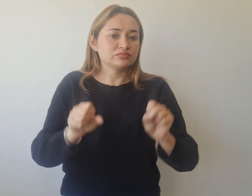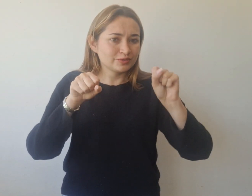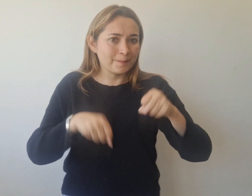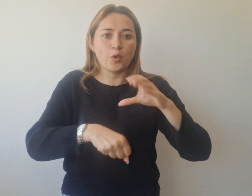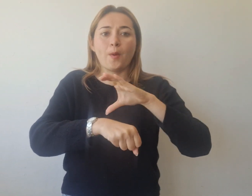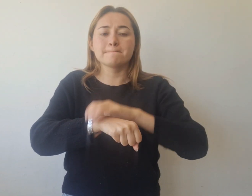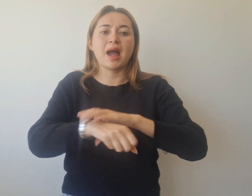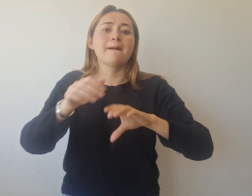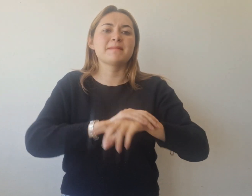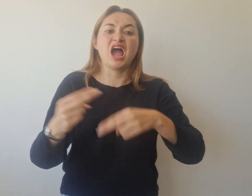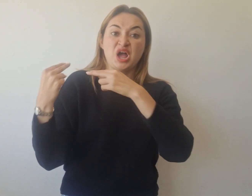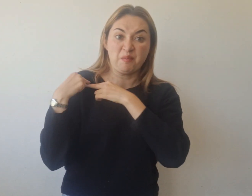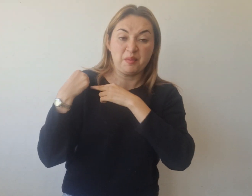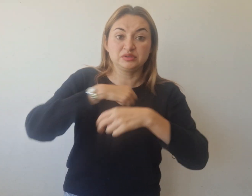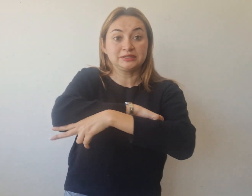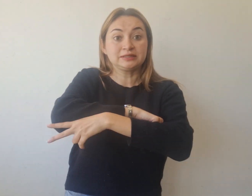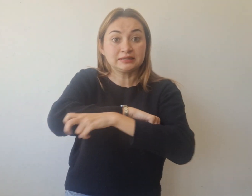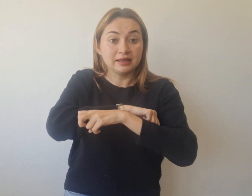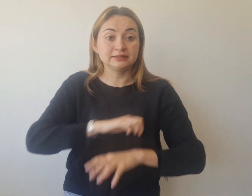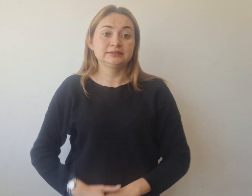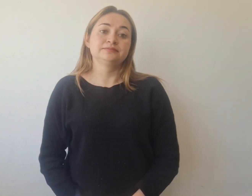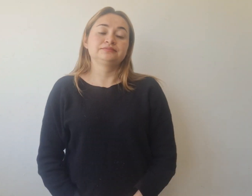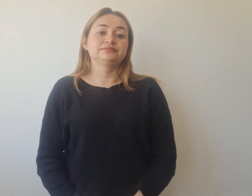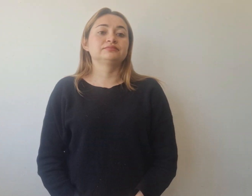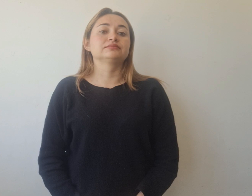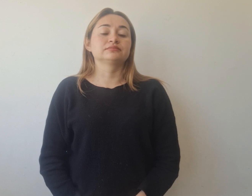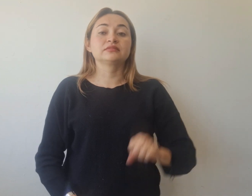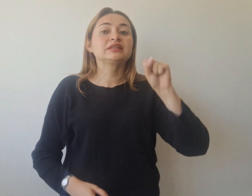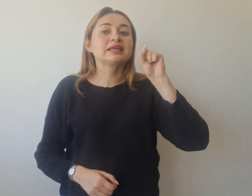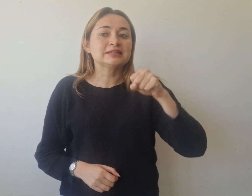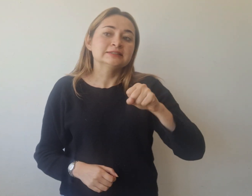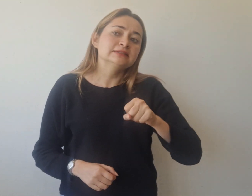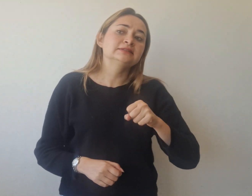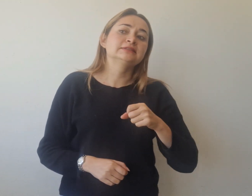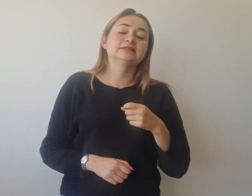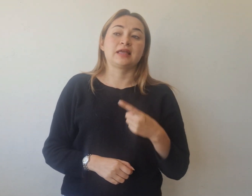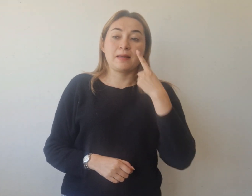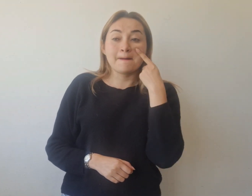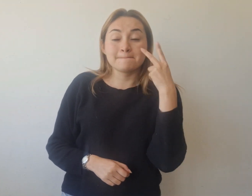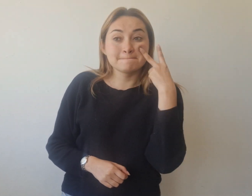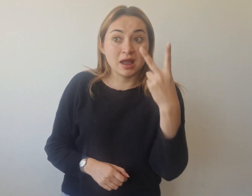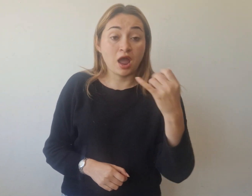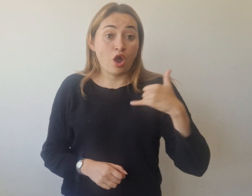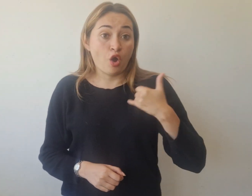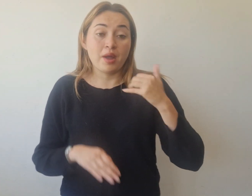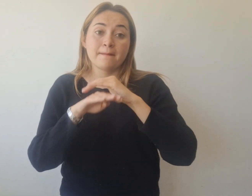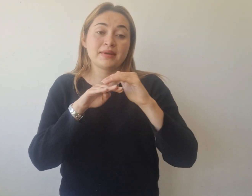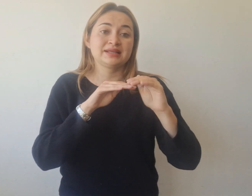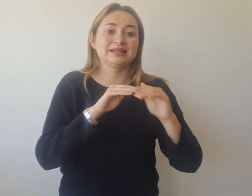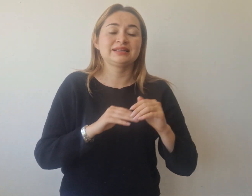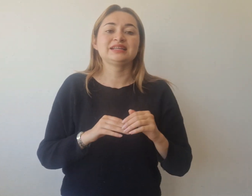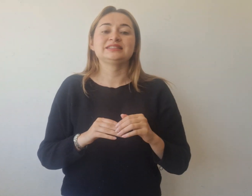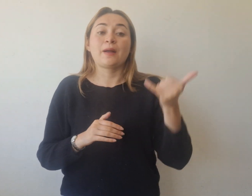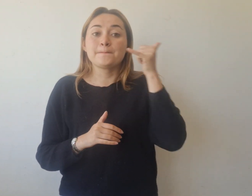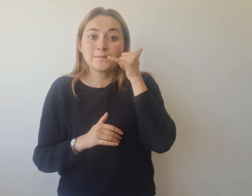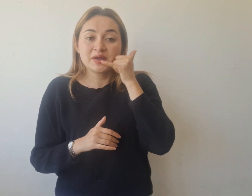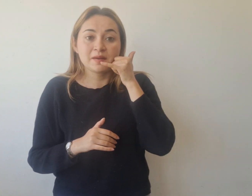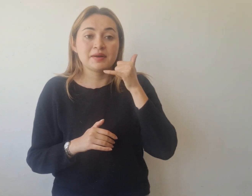a los responsables de estos hechos Eso sí debemos a los jóvenes Llamar al 123 si alguien intenta llevárselos o los